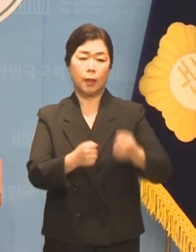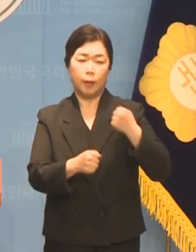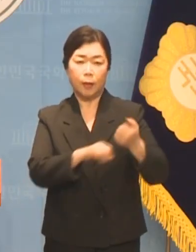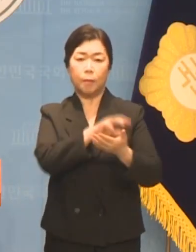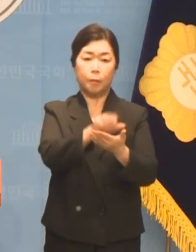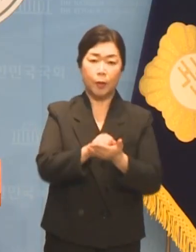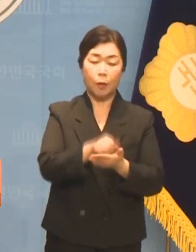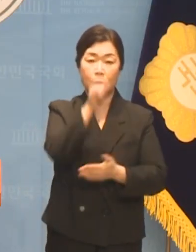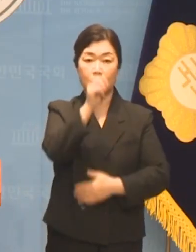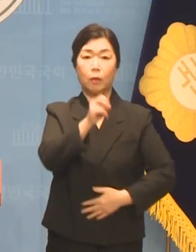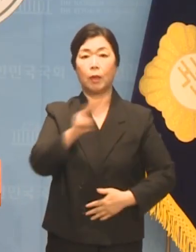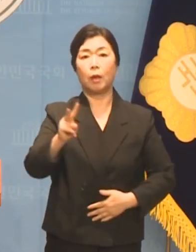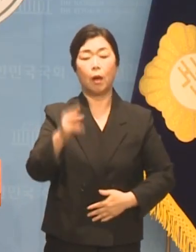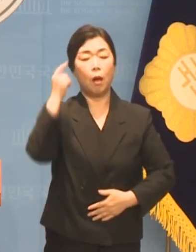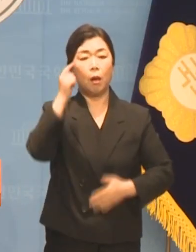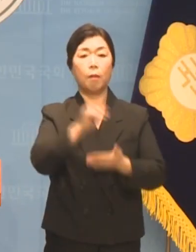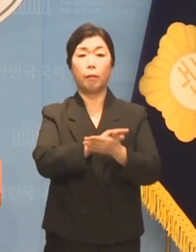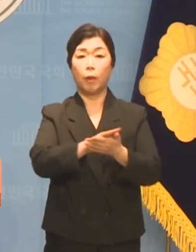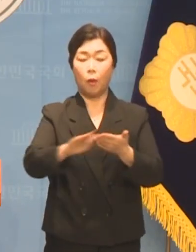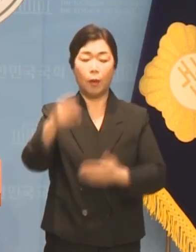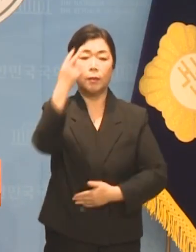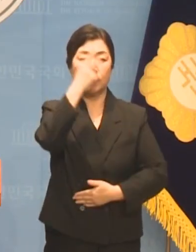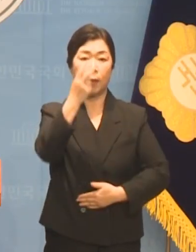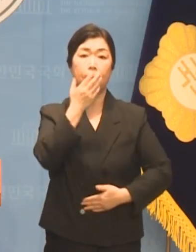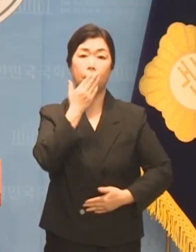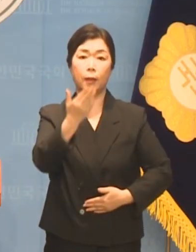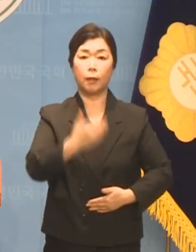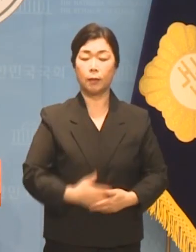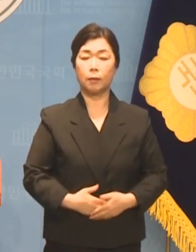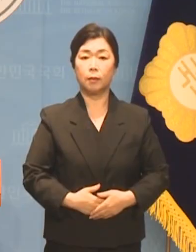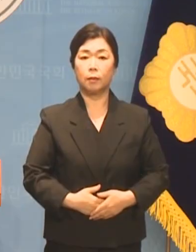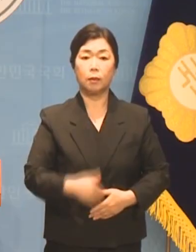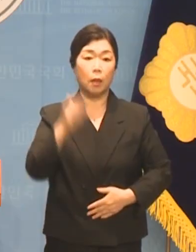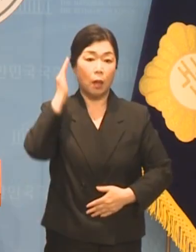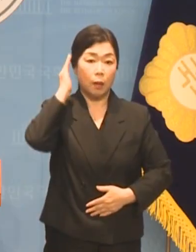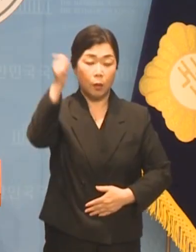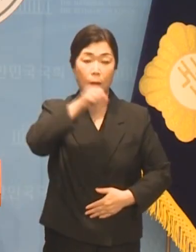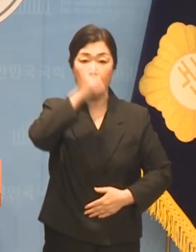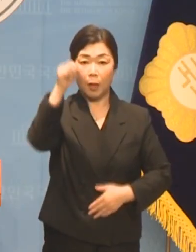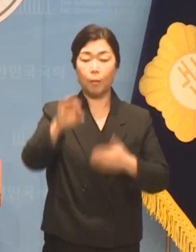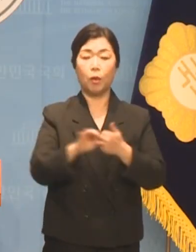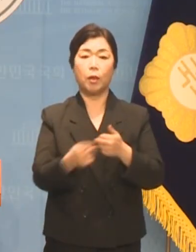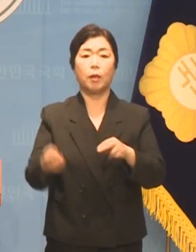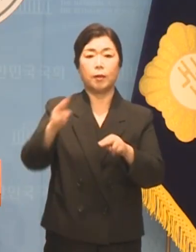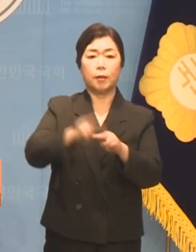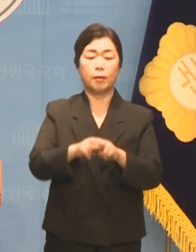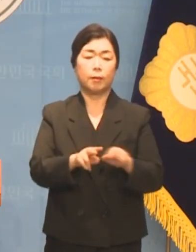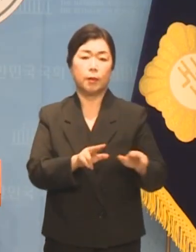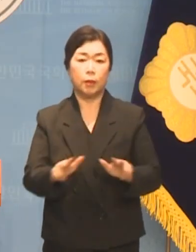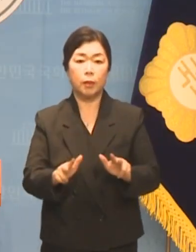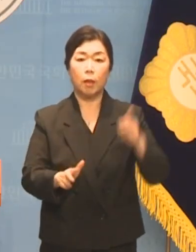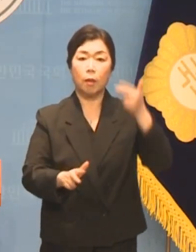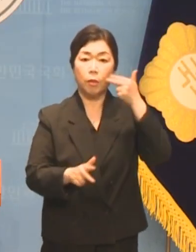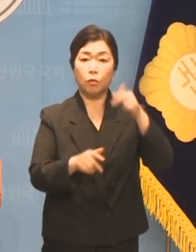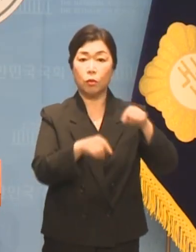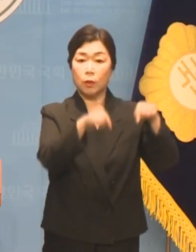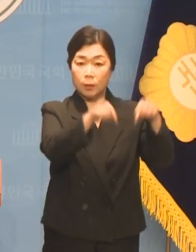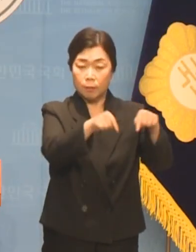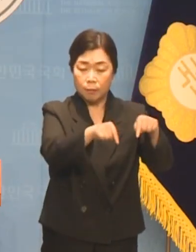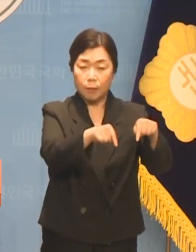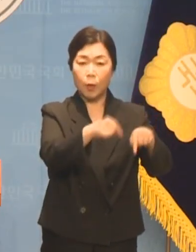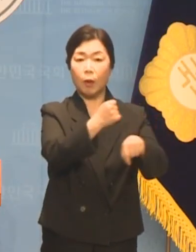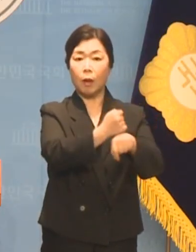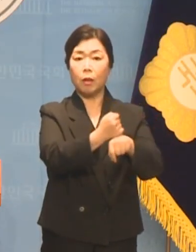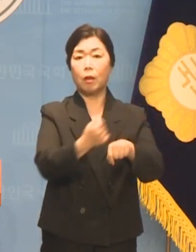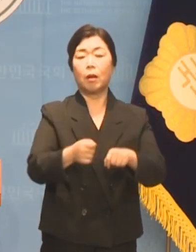힘만이 우리의 평화를 가져올 수 있습니다. 대통령에 당선되면 취임 즉시 미국과 긴밀히